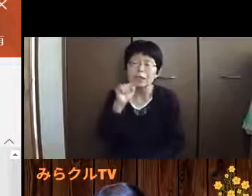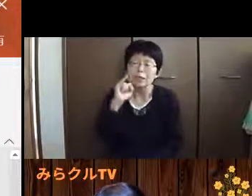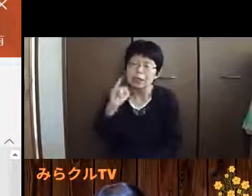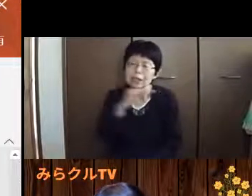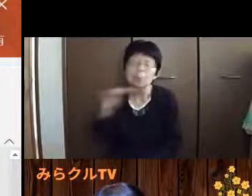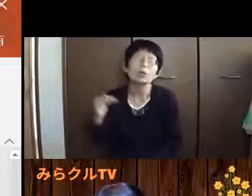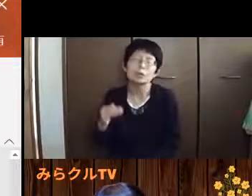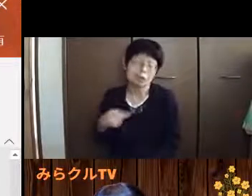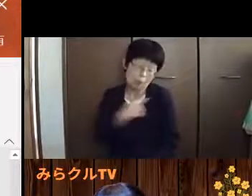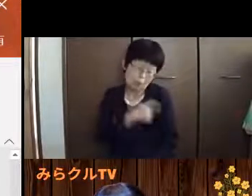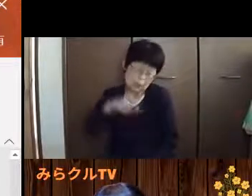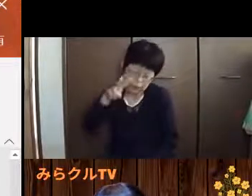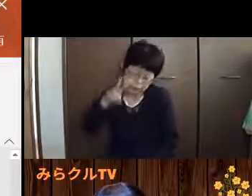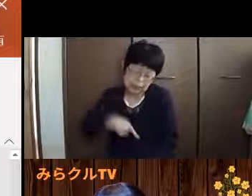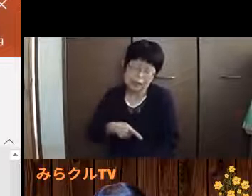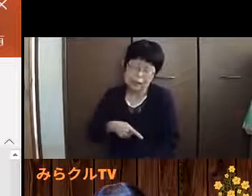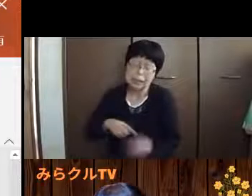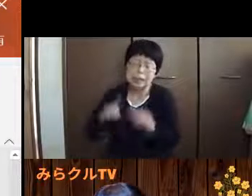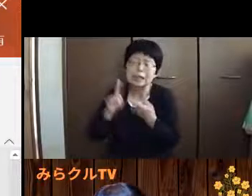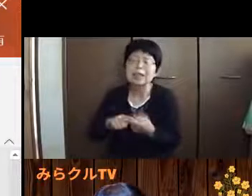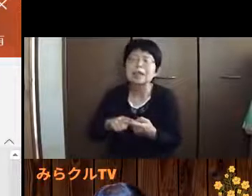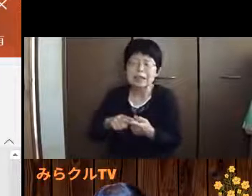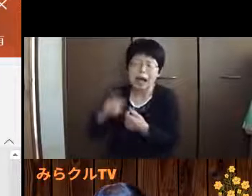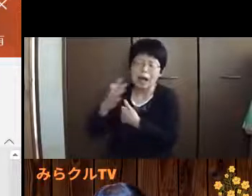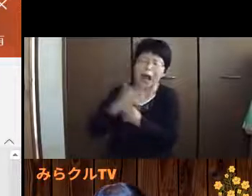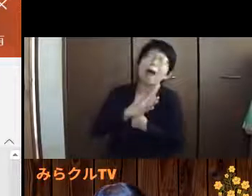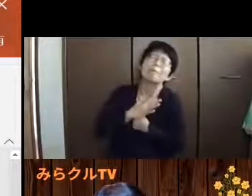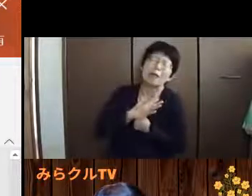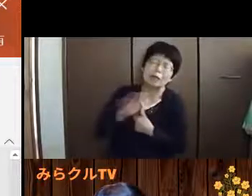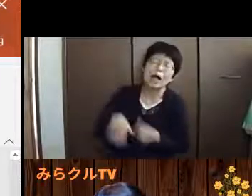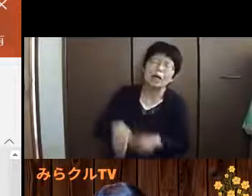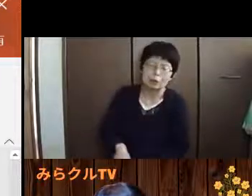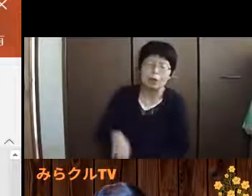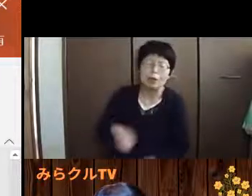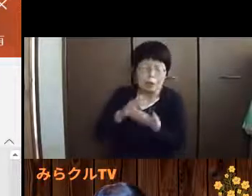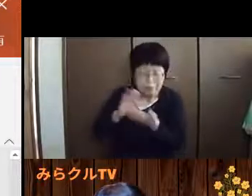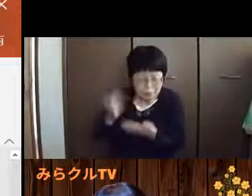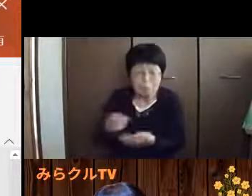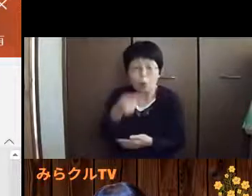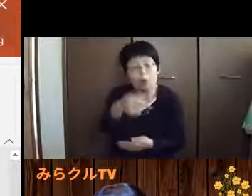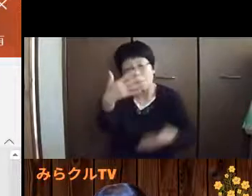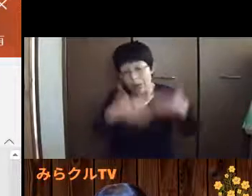か。 これがこのイラストだとね、なくなるんですよ、 うん、 これがすごい。